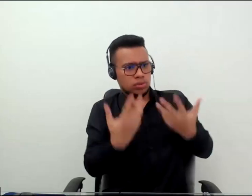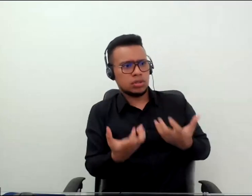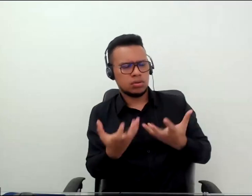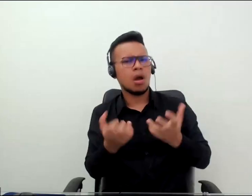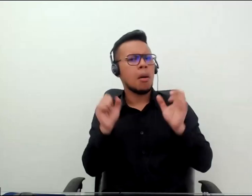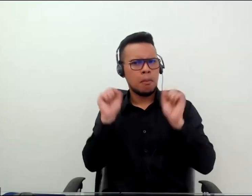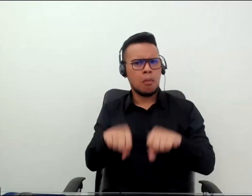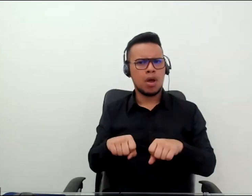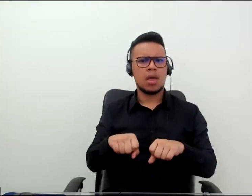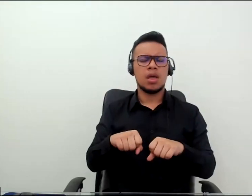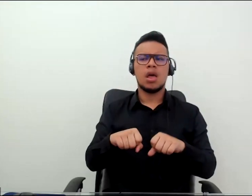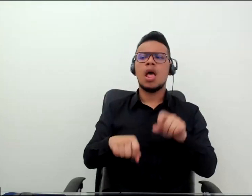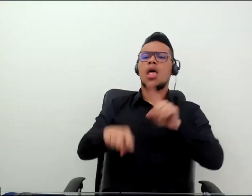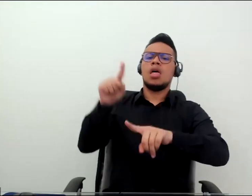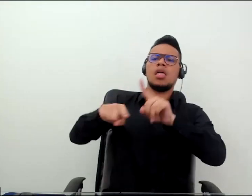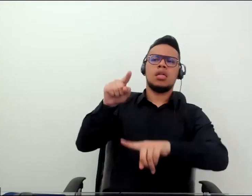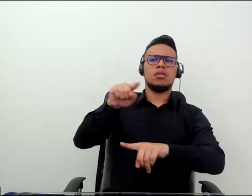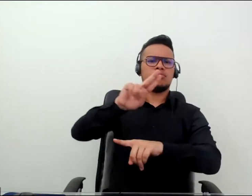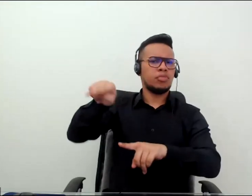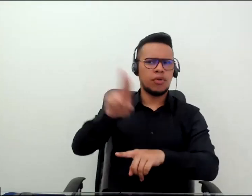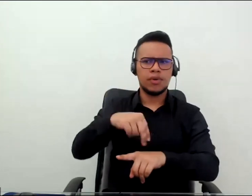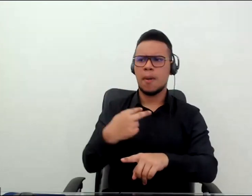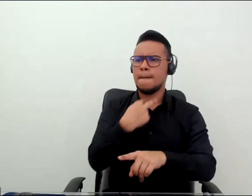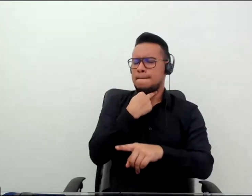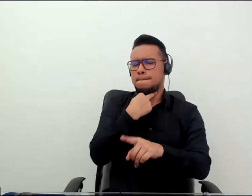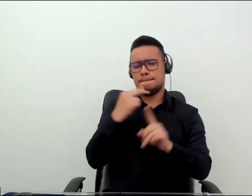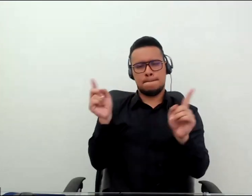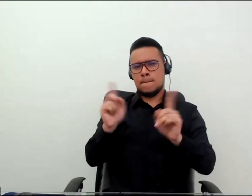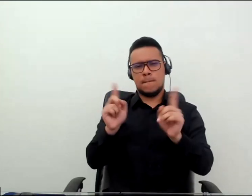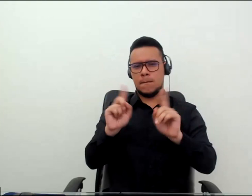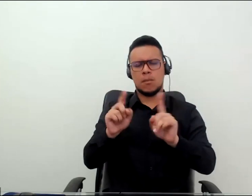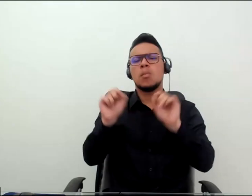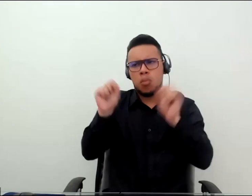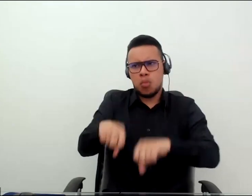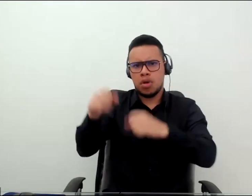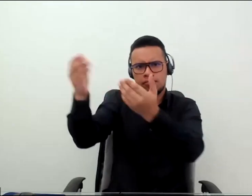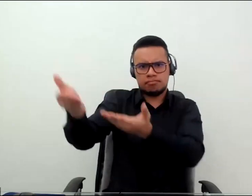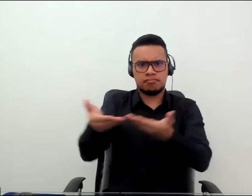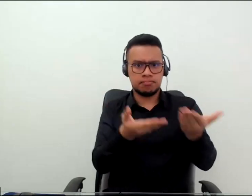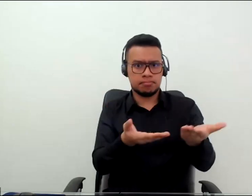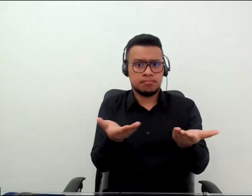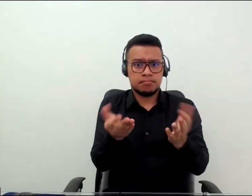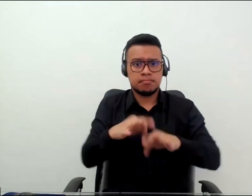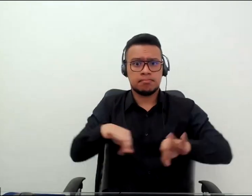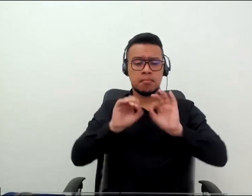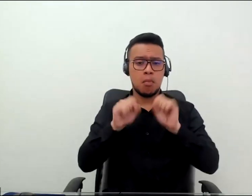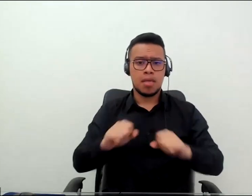restricción o limitante frente a que sea un estudiante de con un homologación